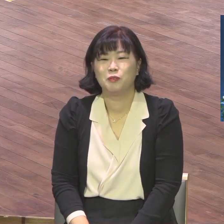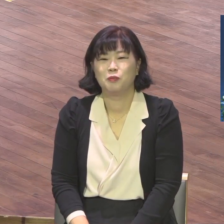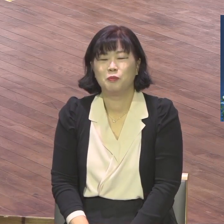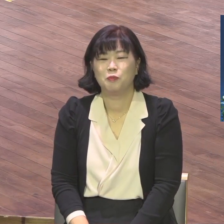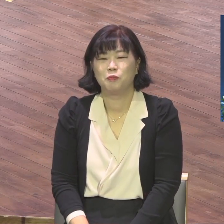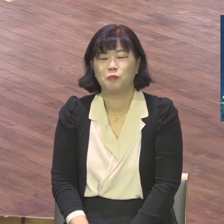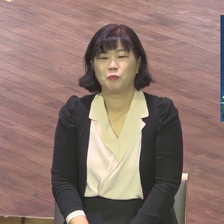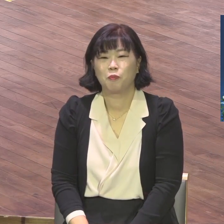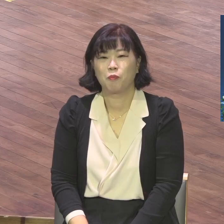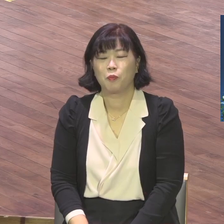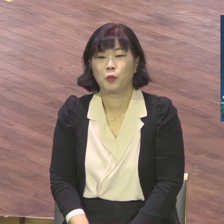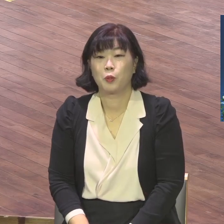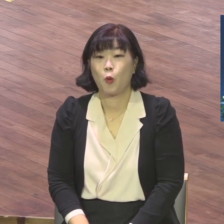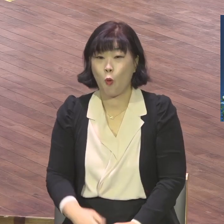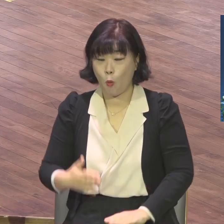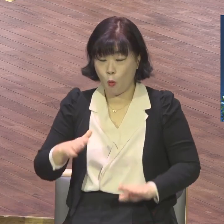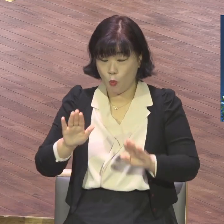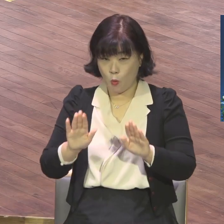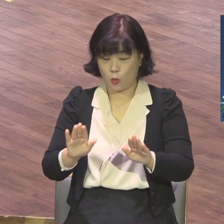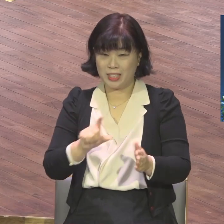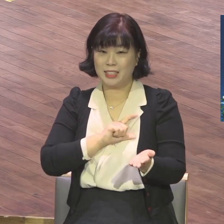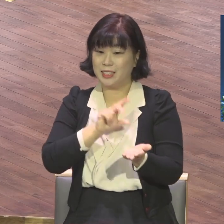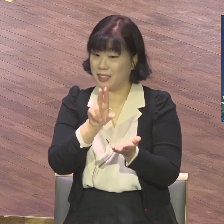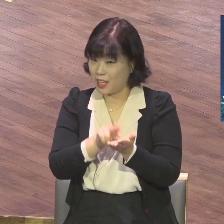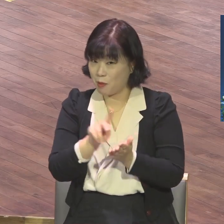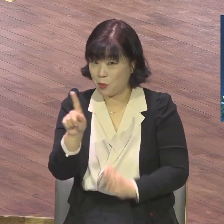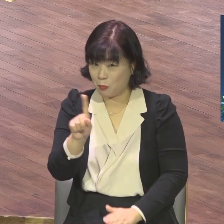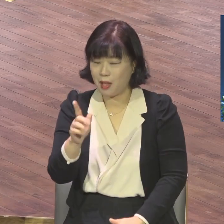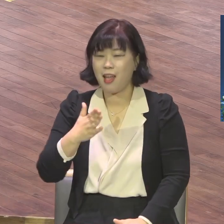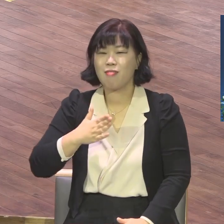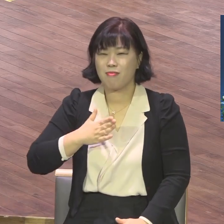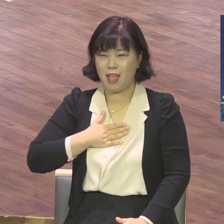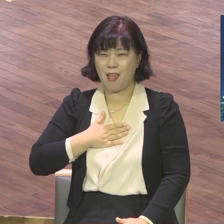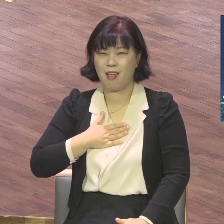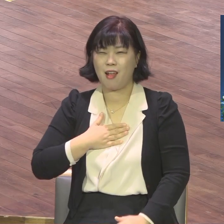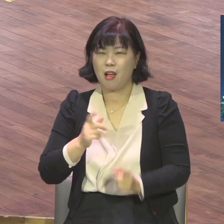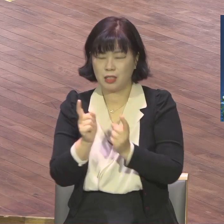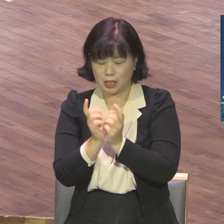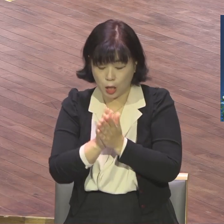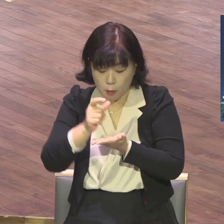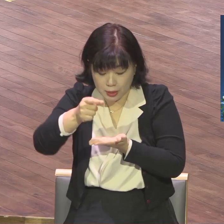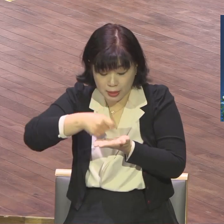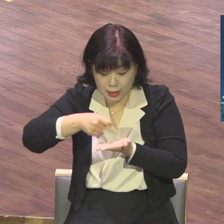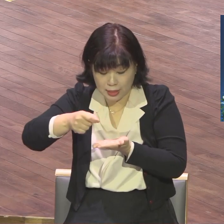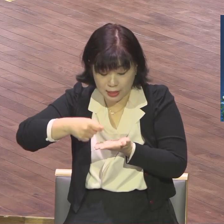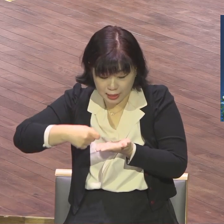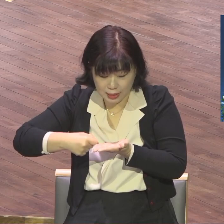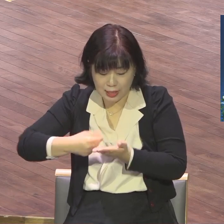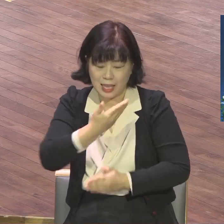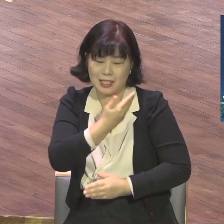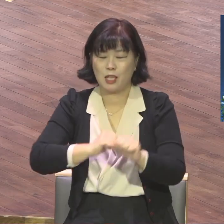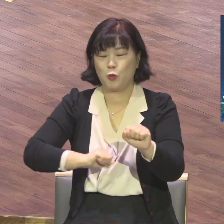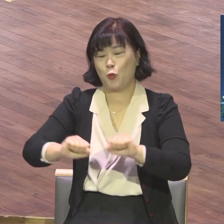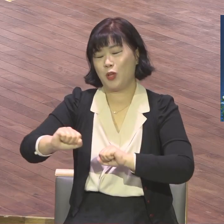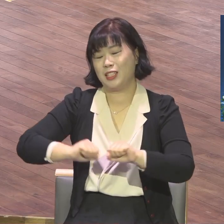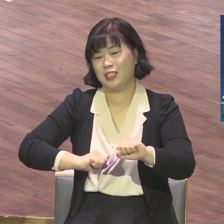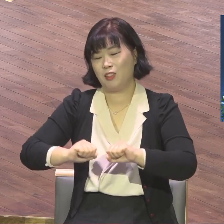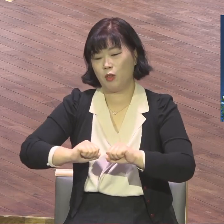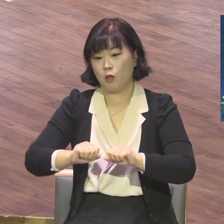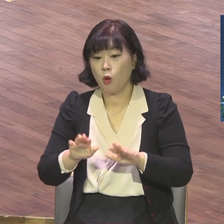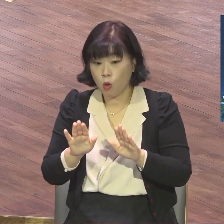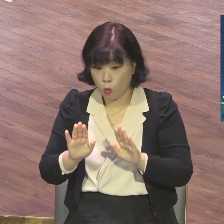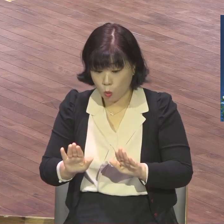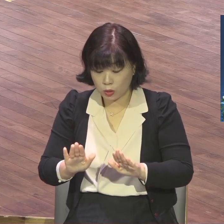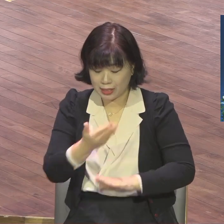이들의 말씀 가지고 내가 쓰는 사도행전이라는 제목으로 말씀을 드립니다. 오늘로